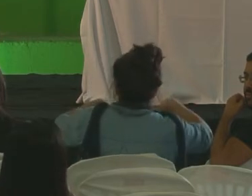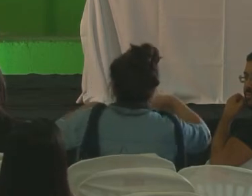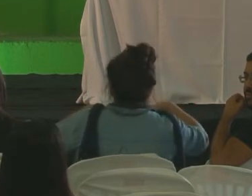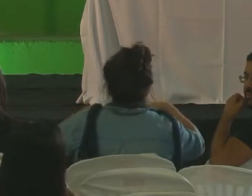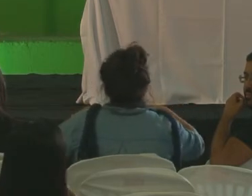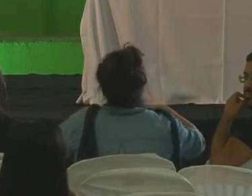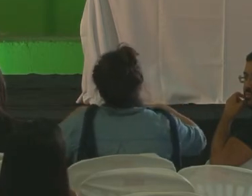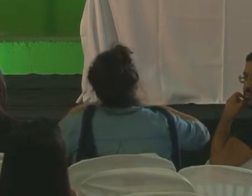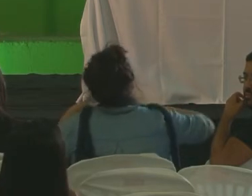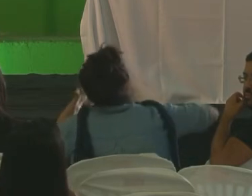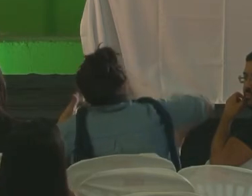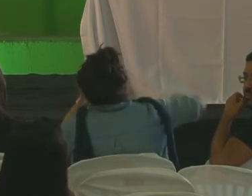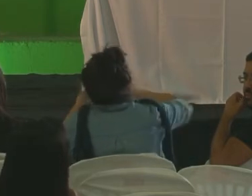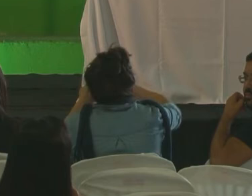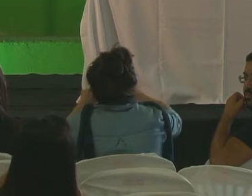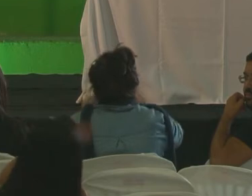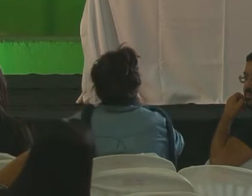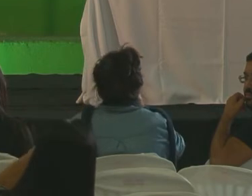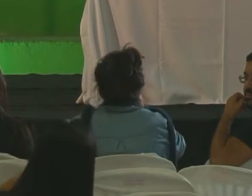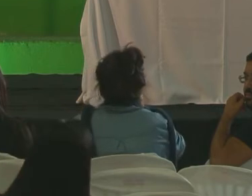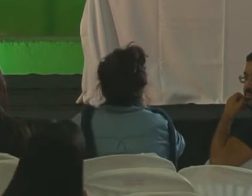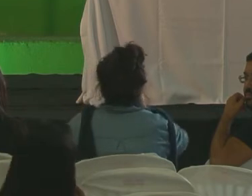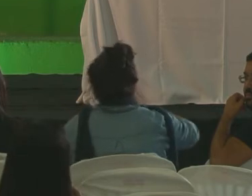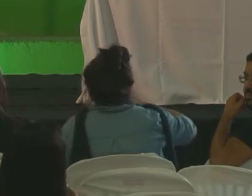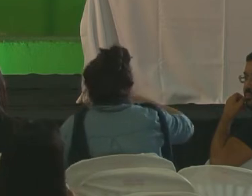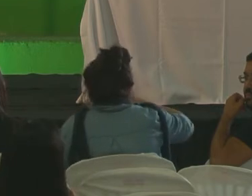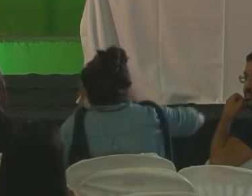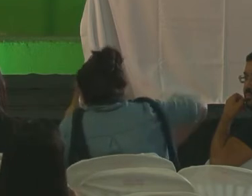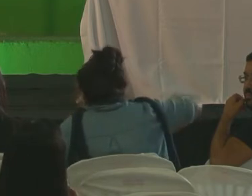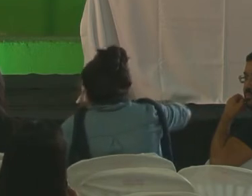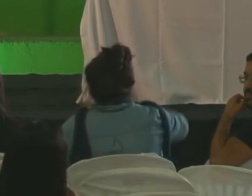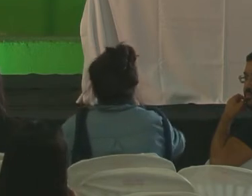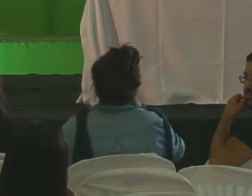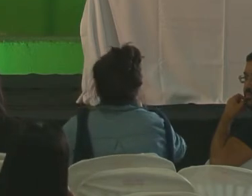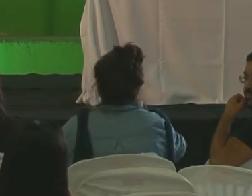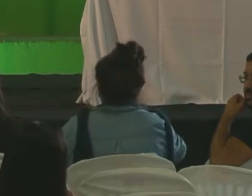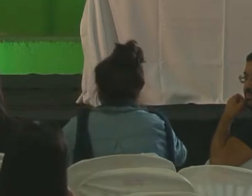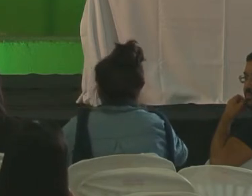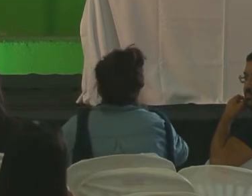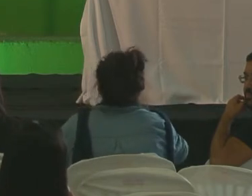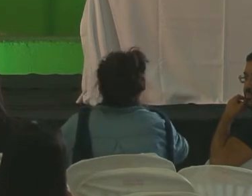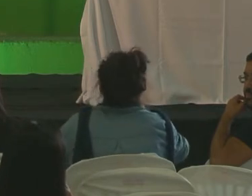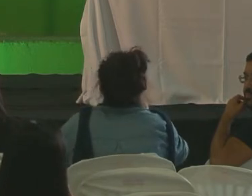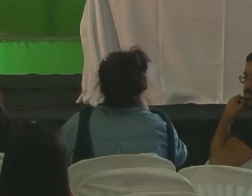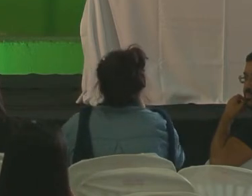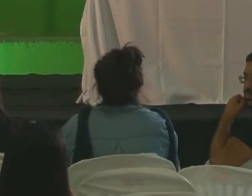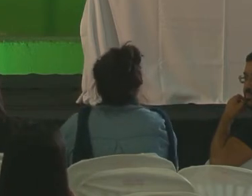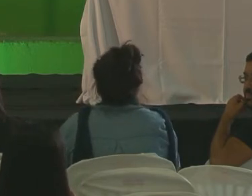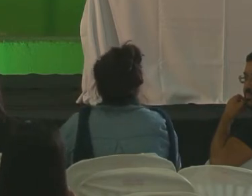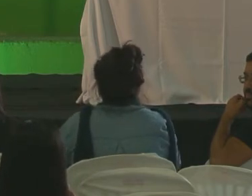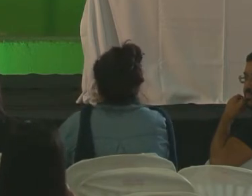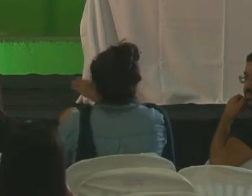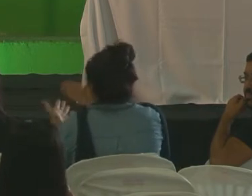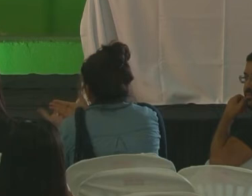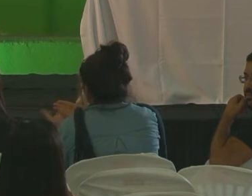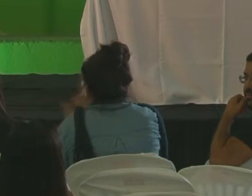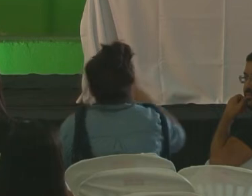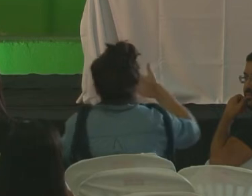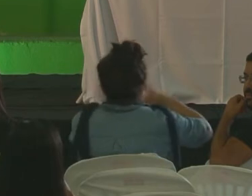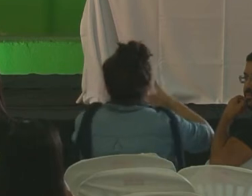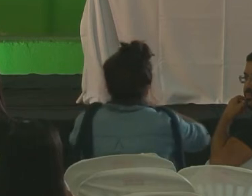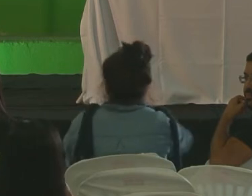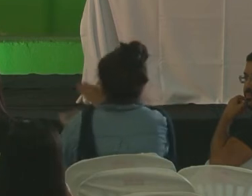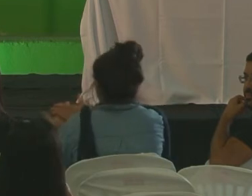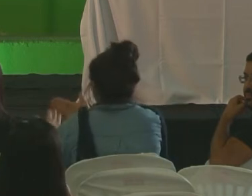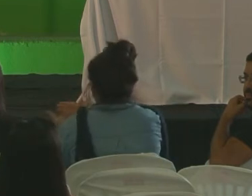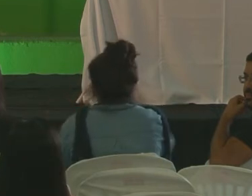concluir essa cota de aprendizagem e tal, só que não podiam colocar o aluno concomitantemente, estudo e prática, porque eles ficavam 100%